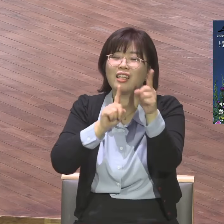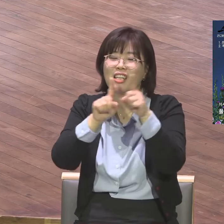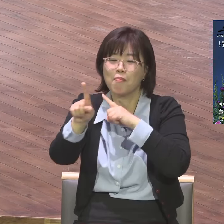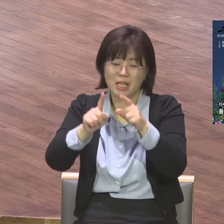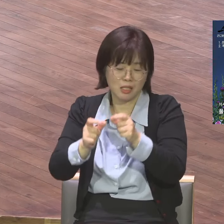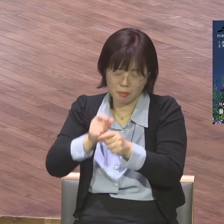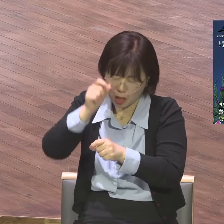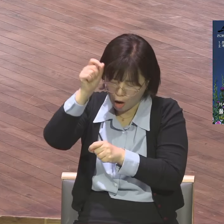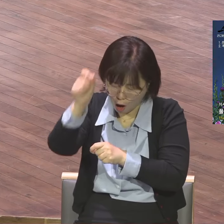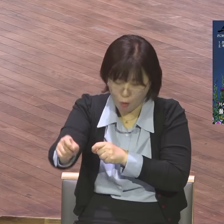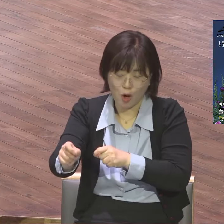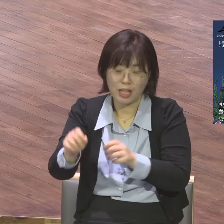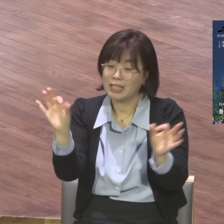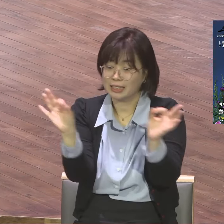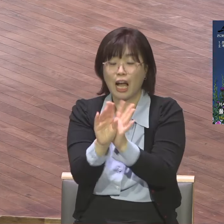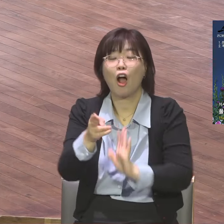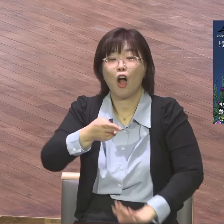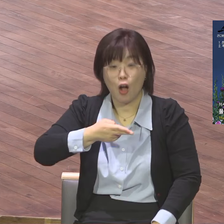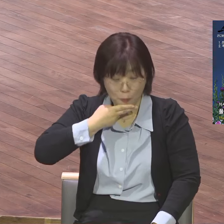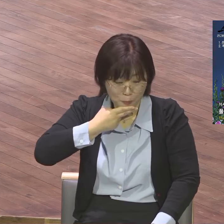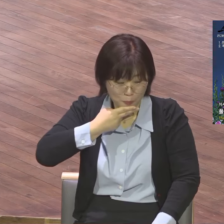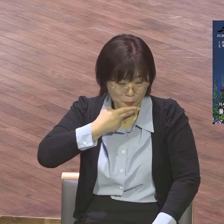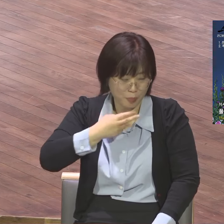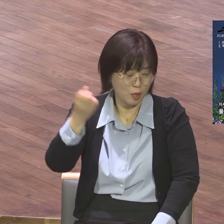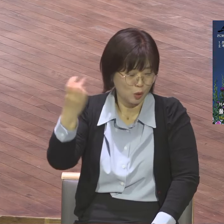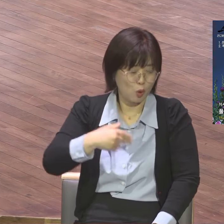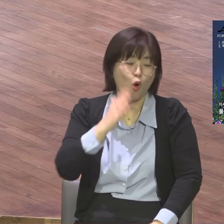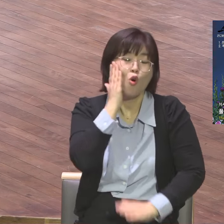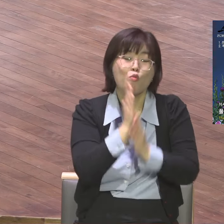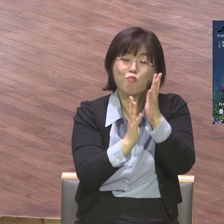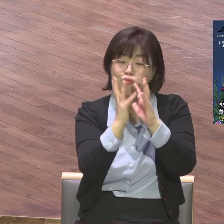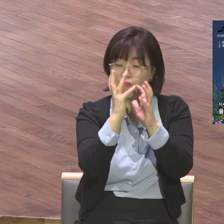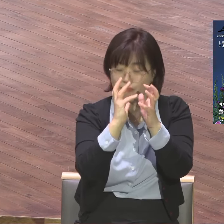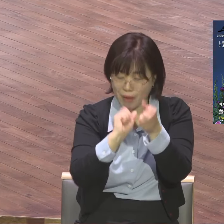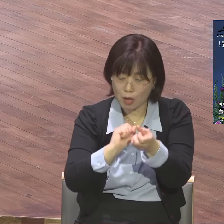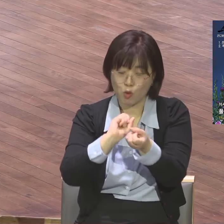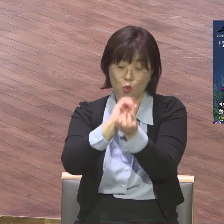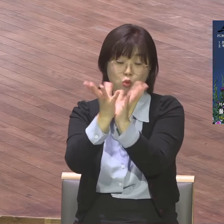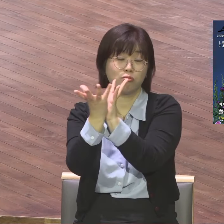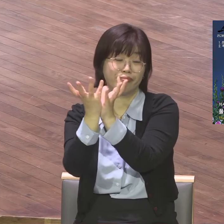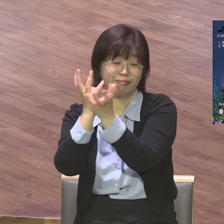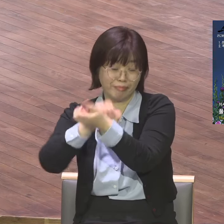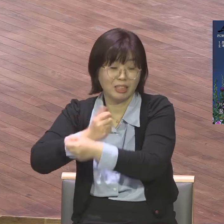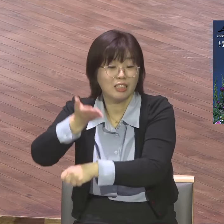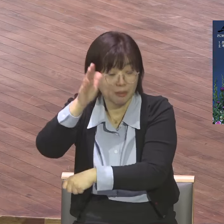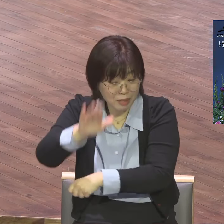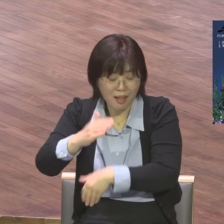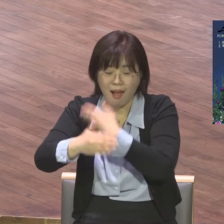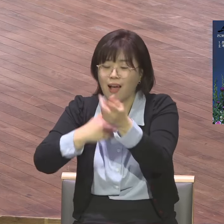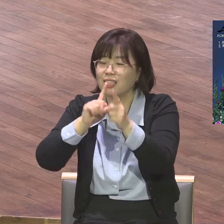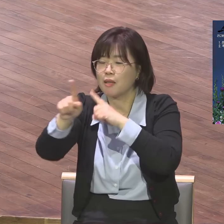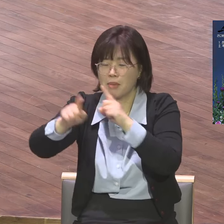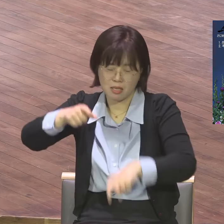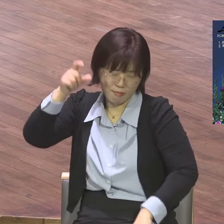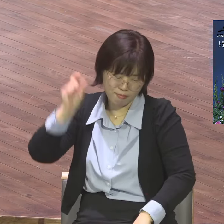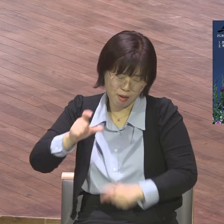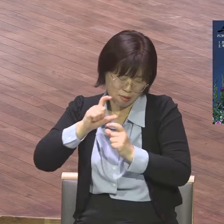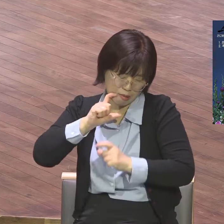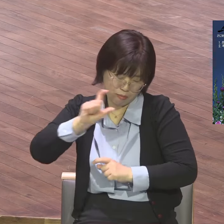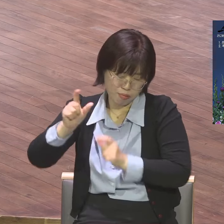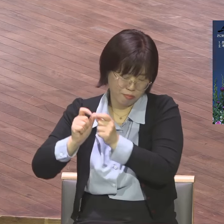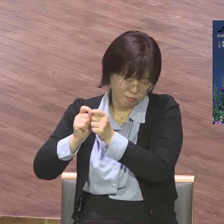꽃은 시드나 우리 하나님의 말씀은 영원히 서리라 하라. 하나님의